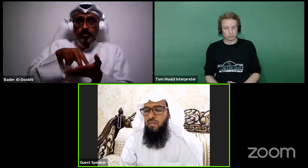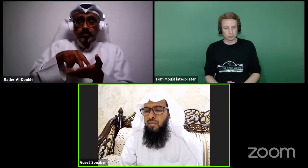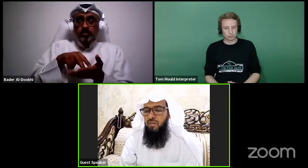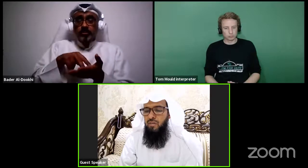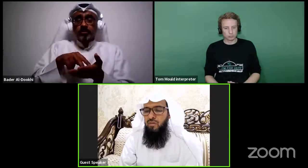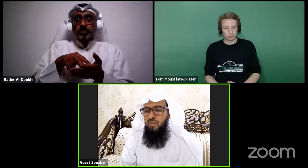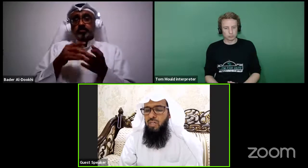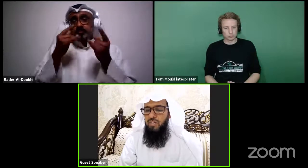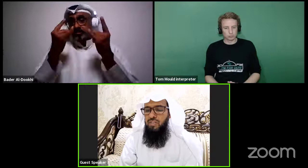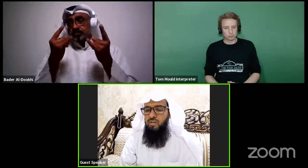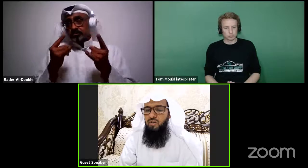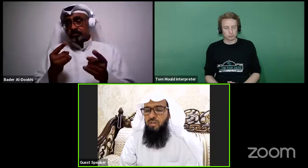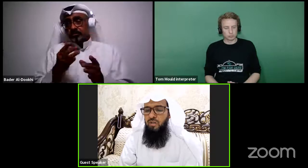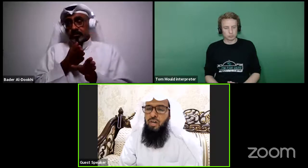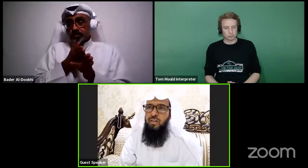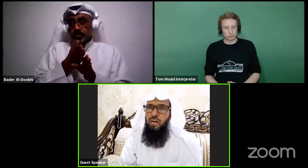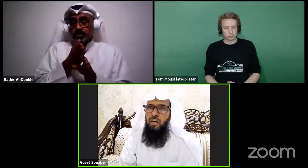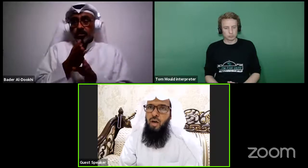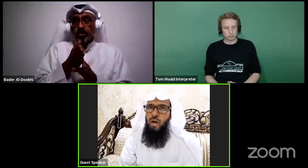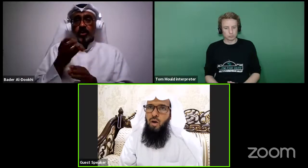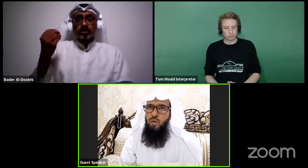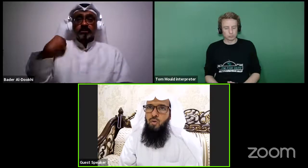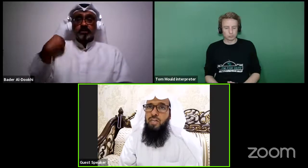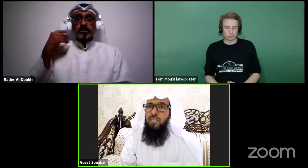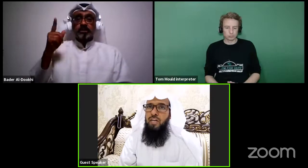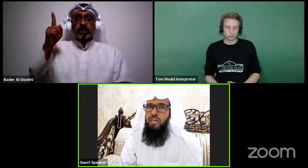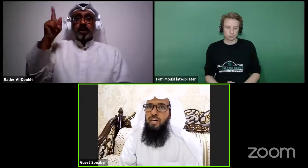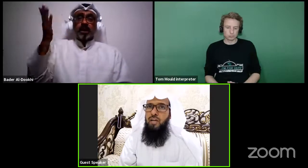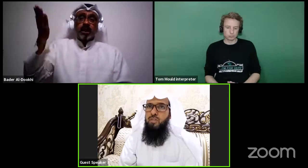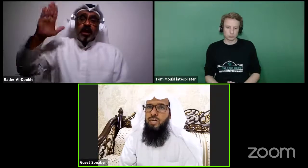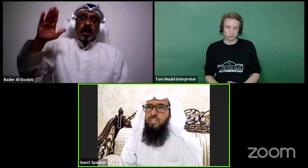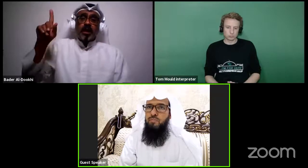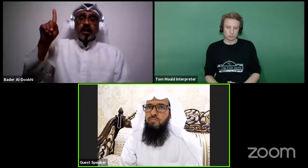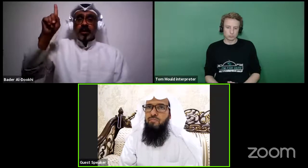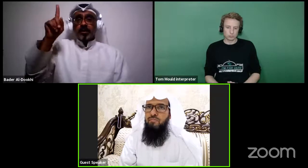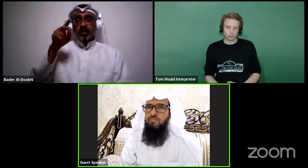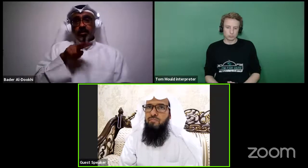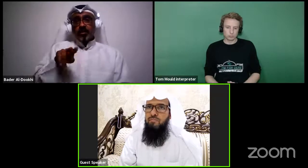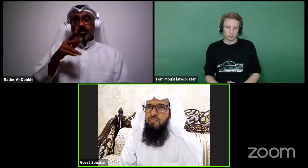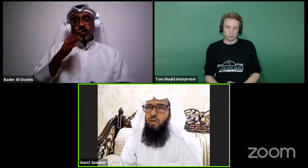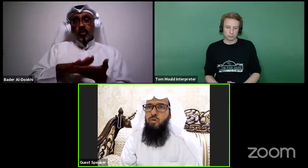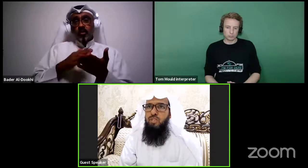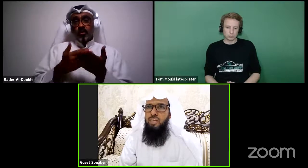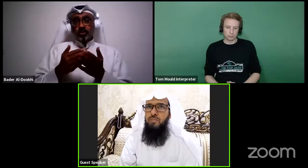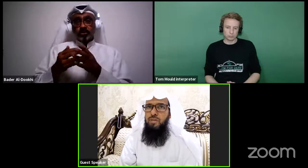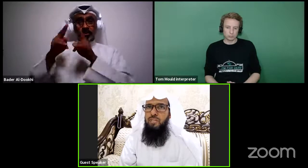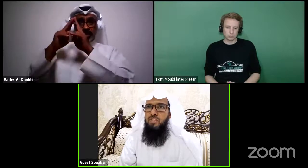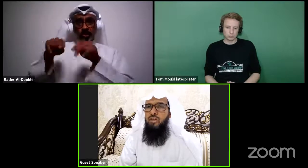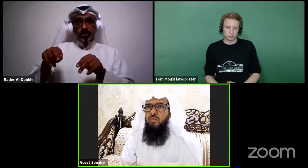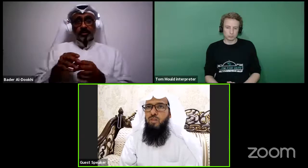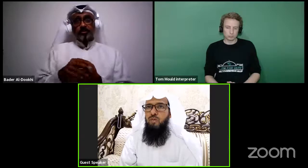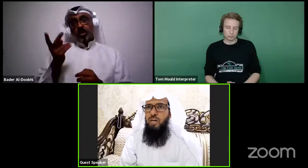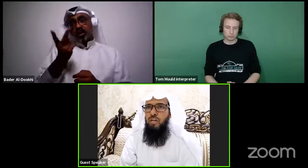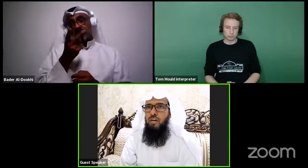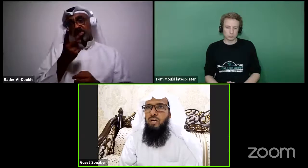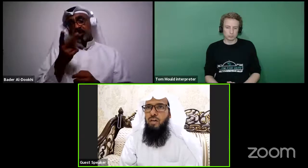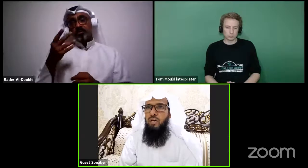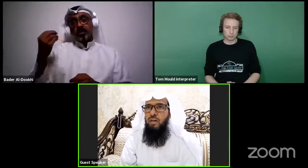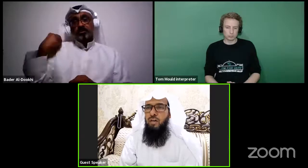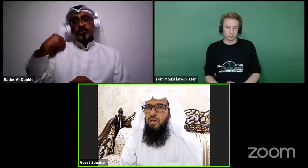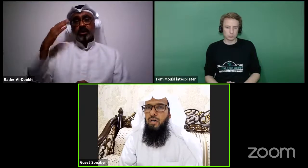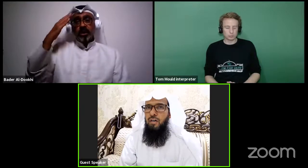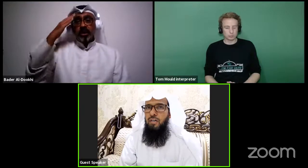واحتسابا. وجزاكم الله خيرا. وأنت أخي المترجم أو المترجمين، جزاكم الله